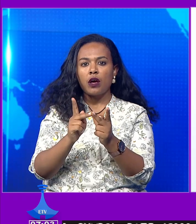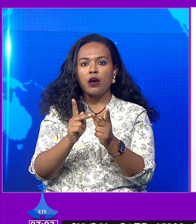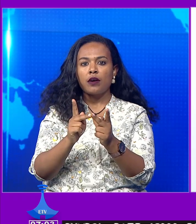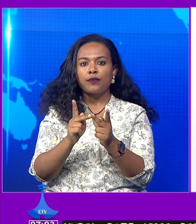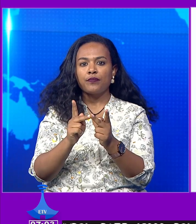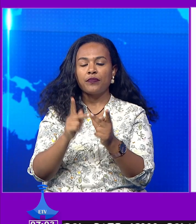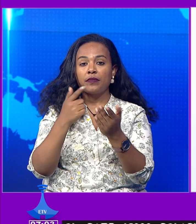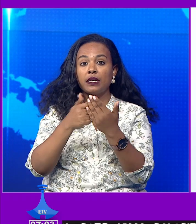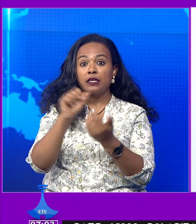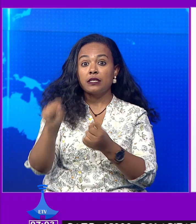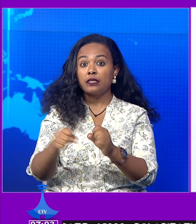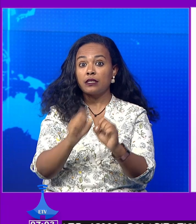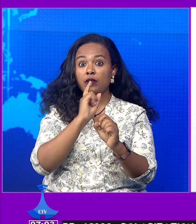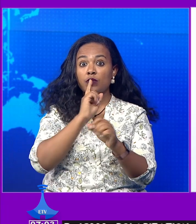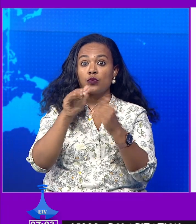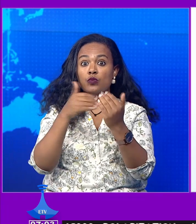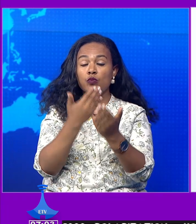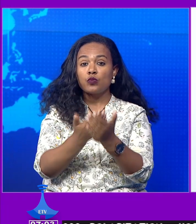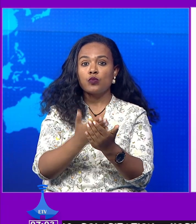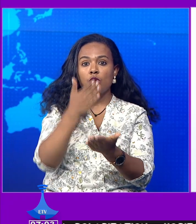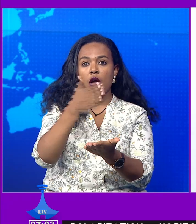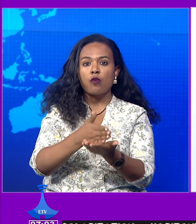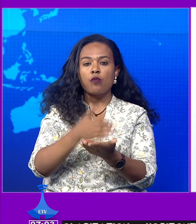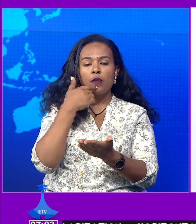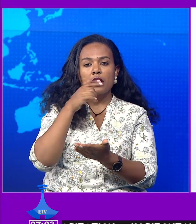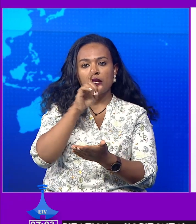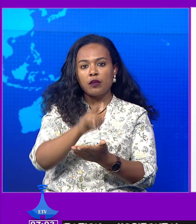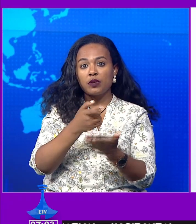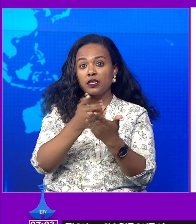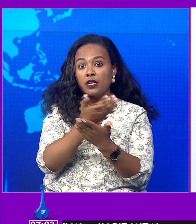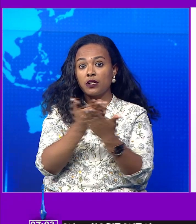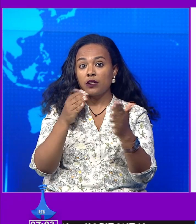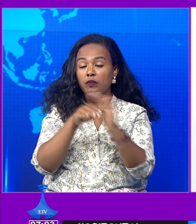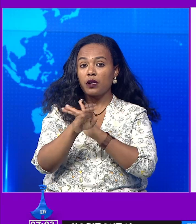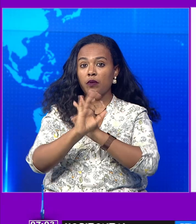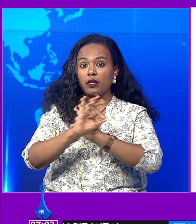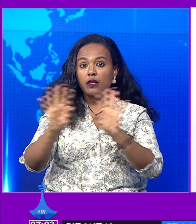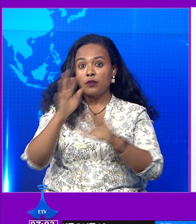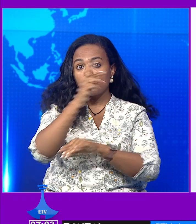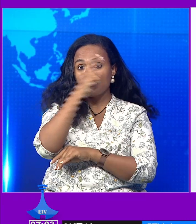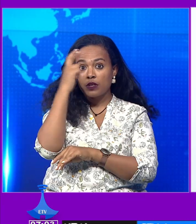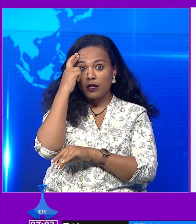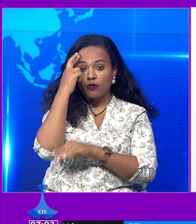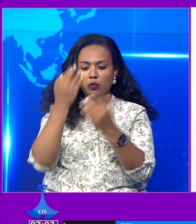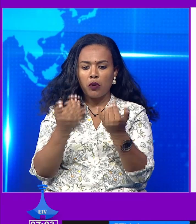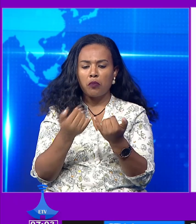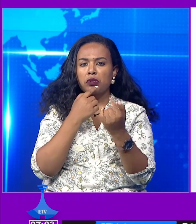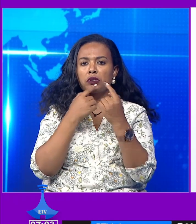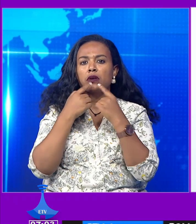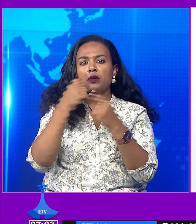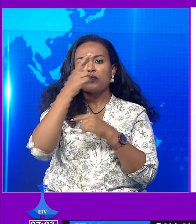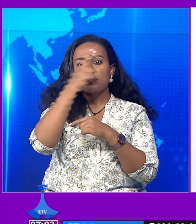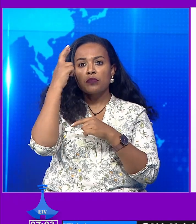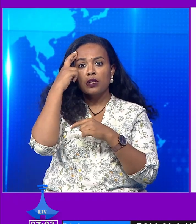ሳይድስ፣ ሁሉንም ነው አቁሙ ማለት ያለብን። እንደዚህ አይነት ነገር ውስጥ መገባት የለበትም። ቢኮዝ ይሄው አሁን የምንነጋገርበት